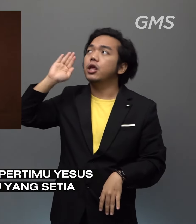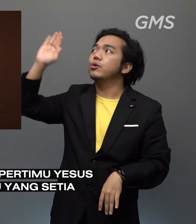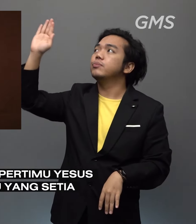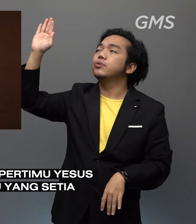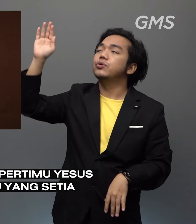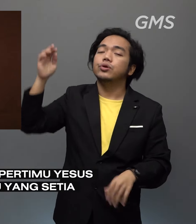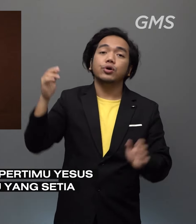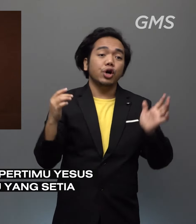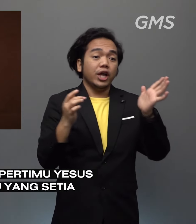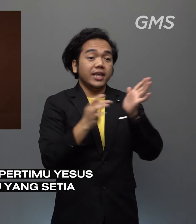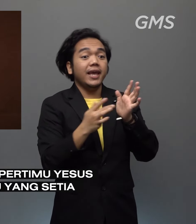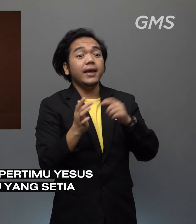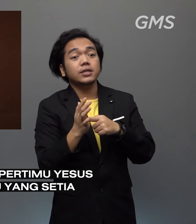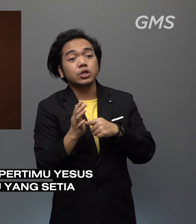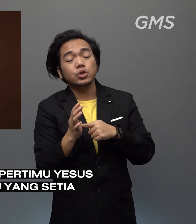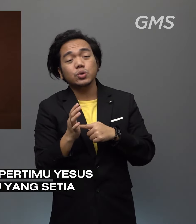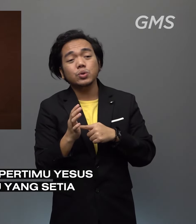sepertimu,